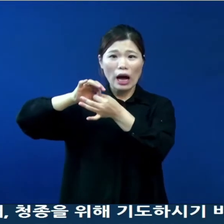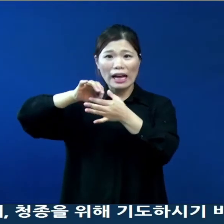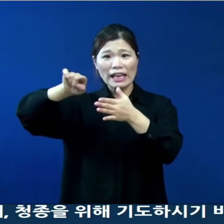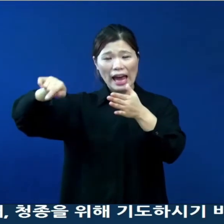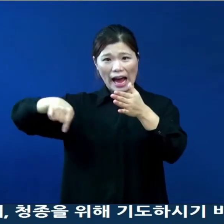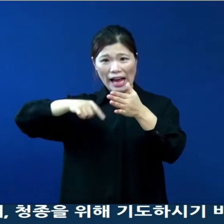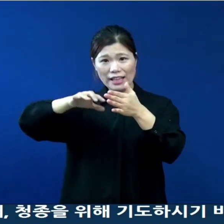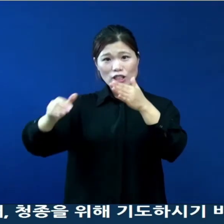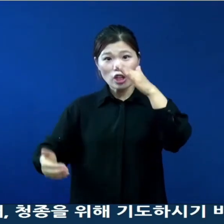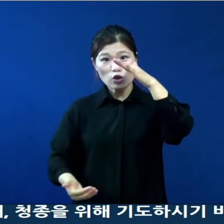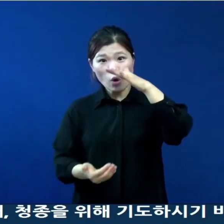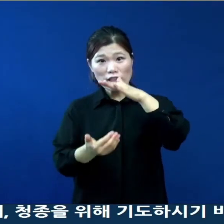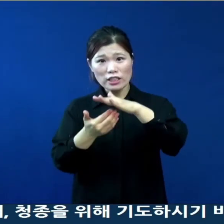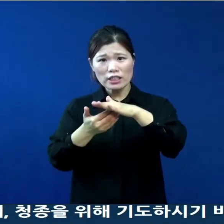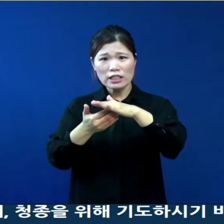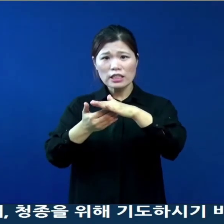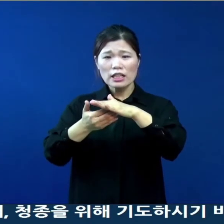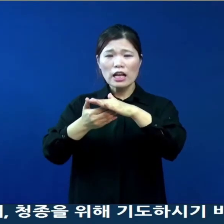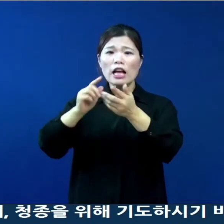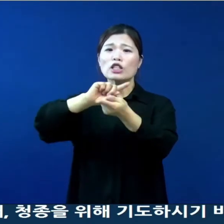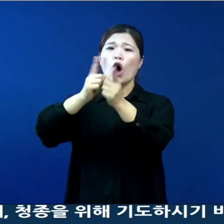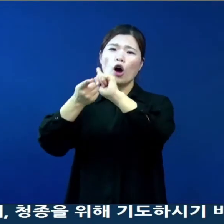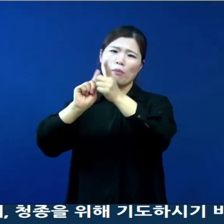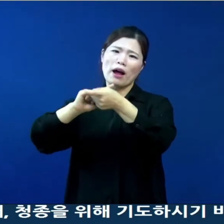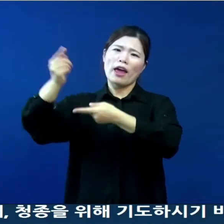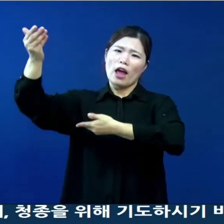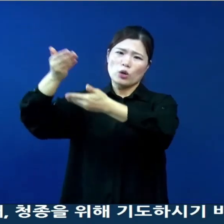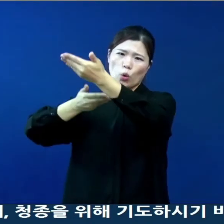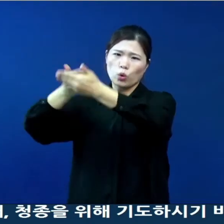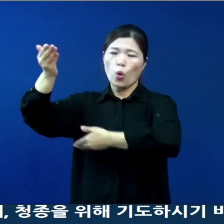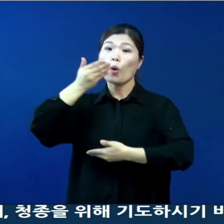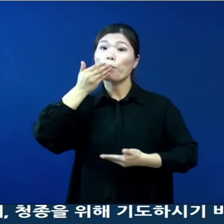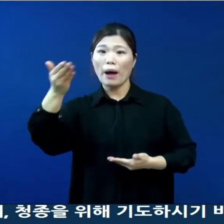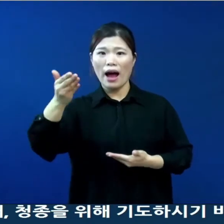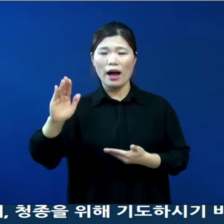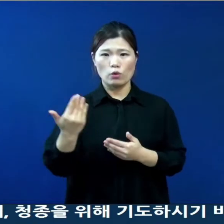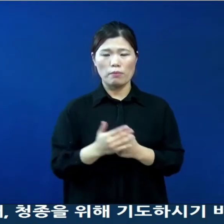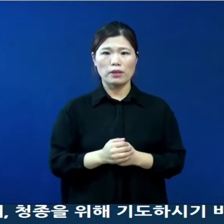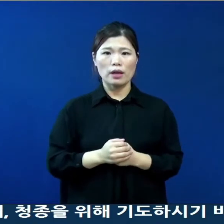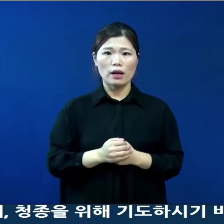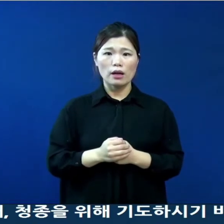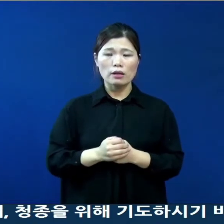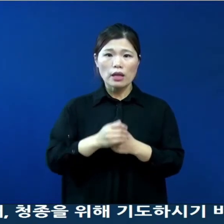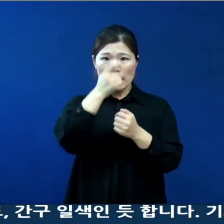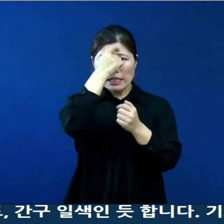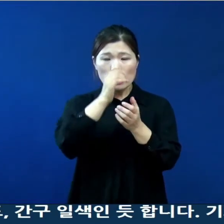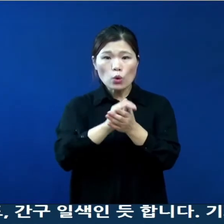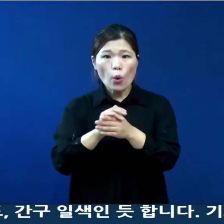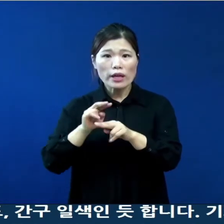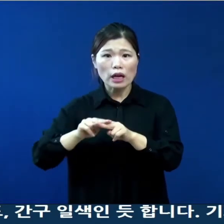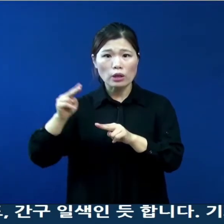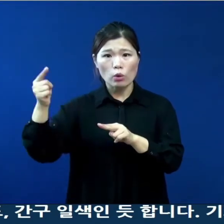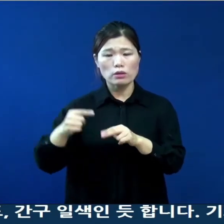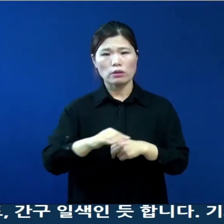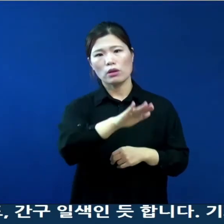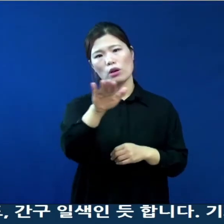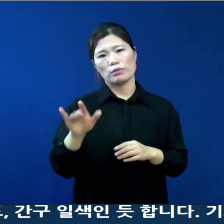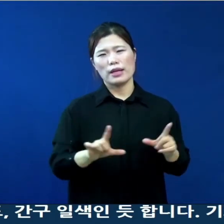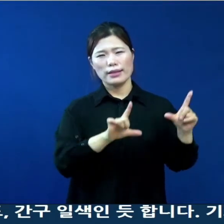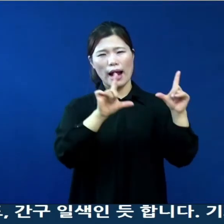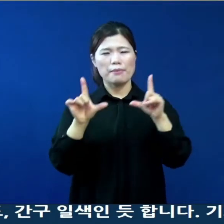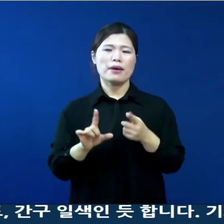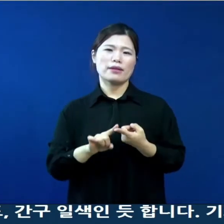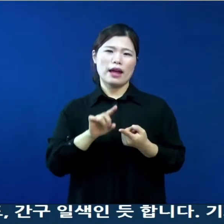이루어지는 쌍방간의 소통이라고 하는 것입니다. 기도의 자리로 나와서 어떤 내 삶의 어떤